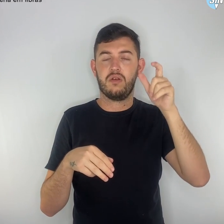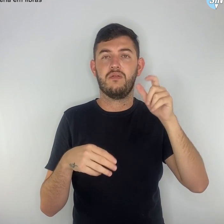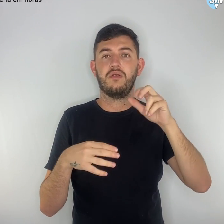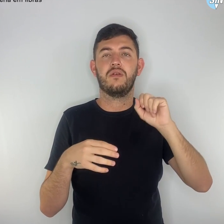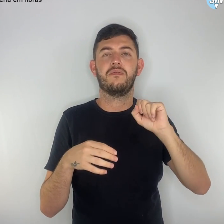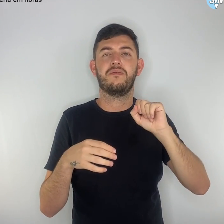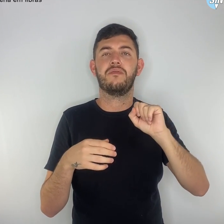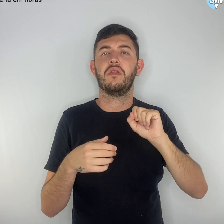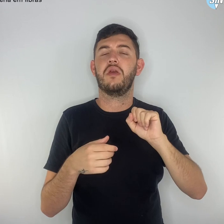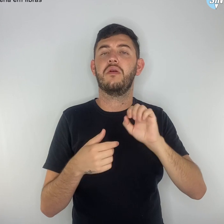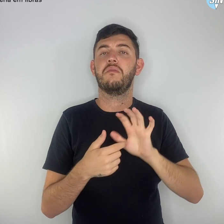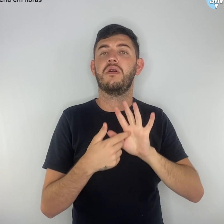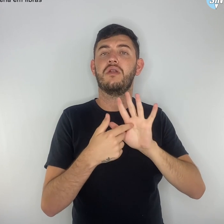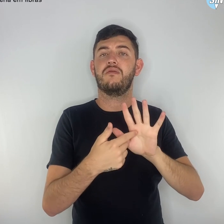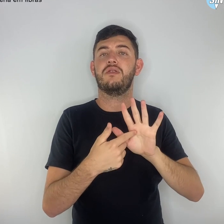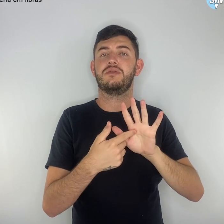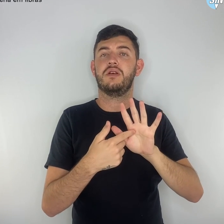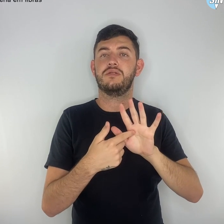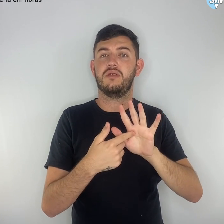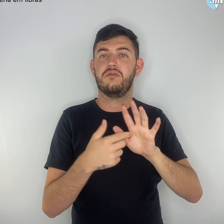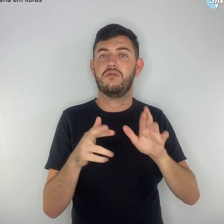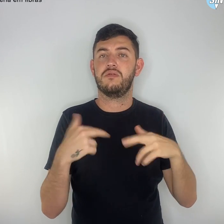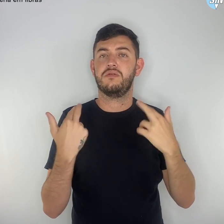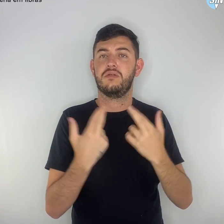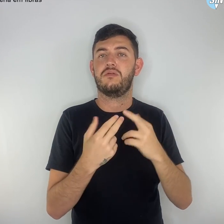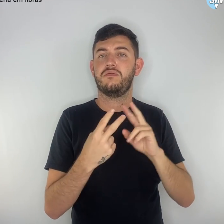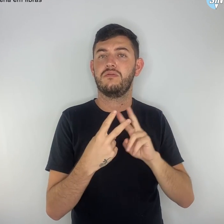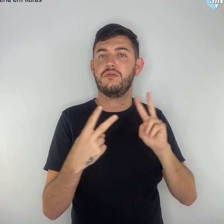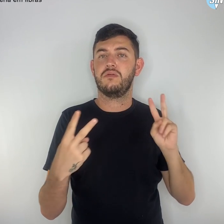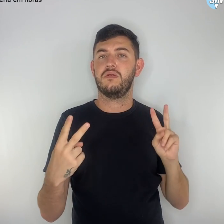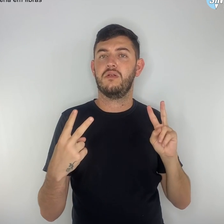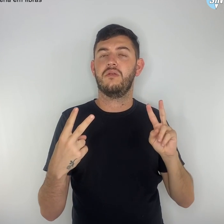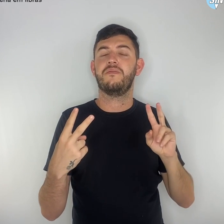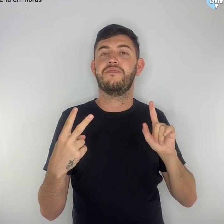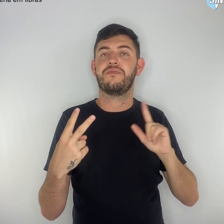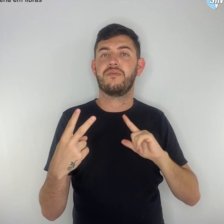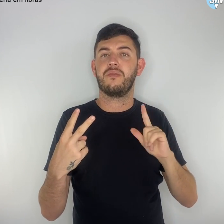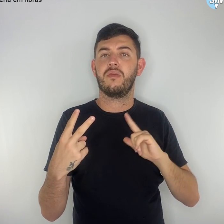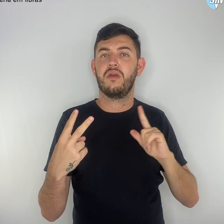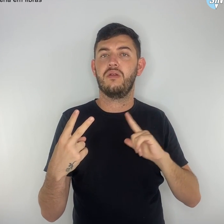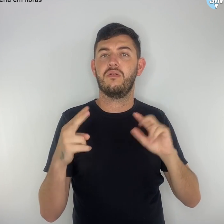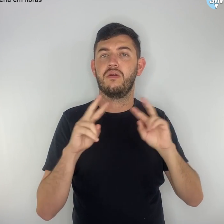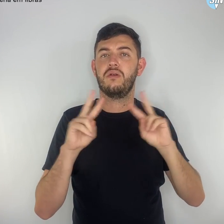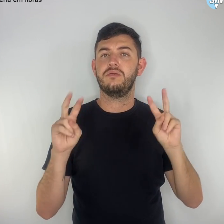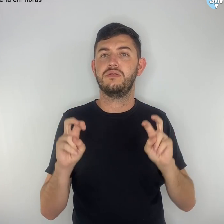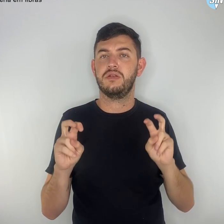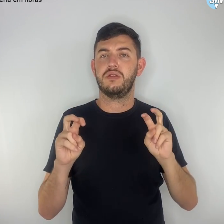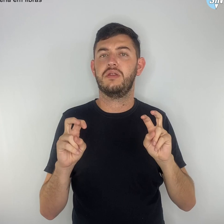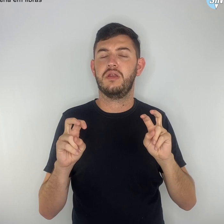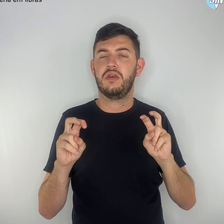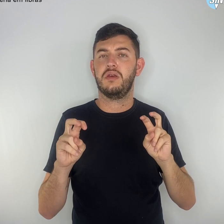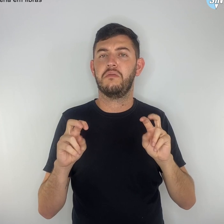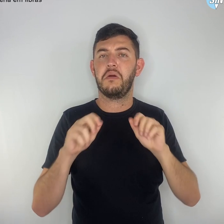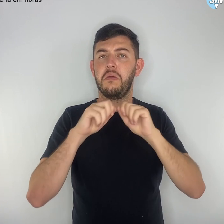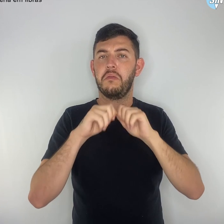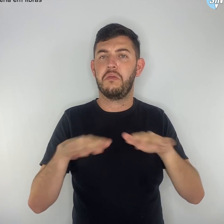no plenário virtual pela repercussão geral, afirmou que a causa extrapola